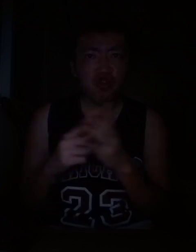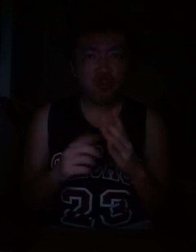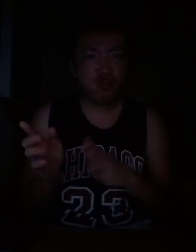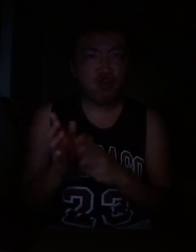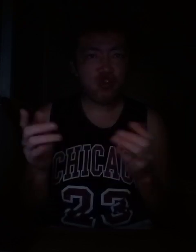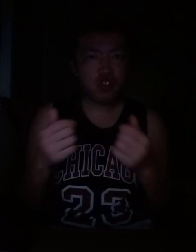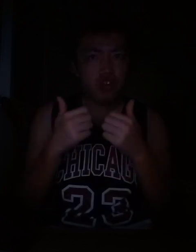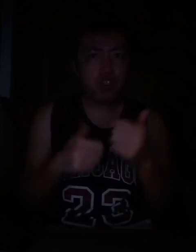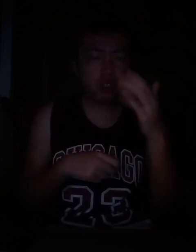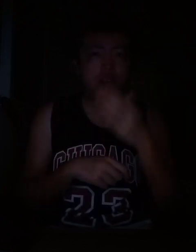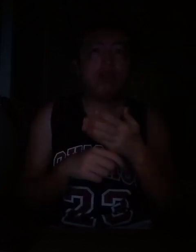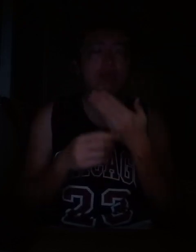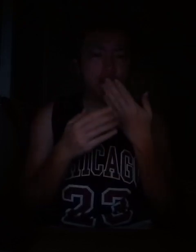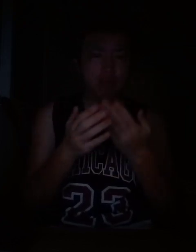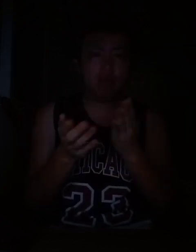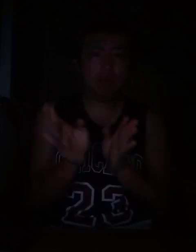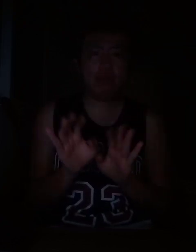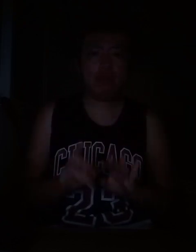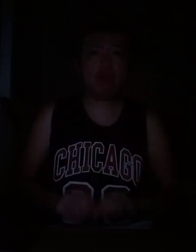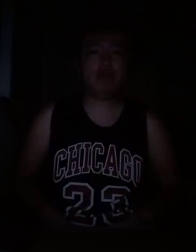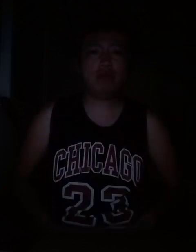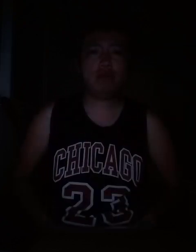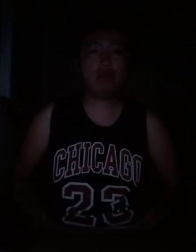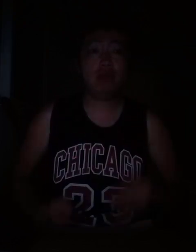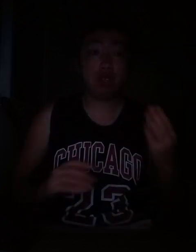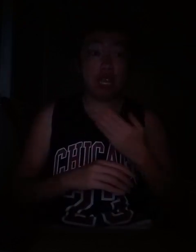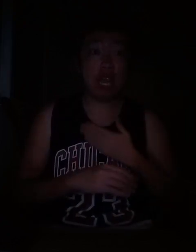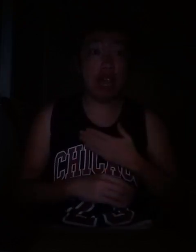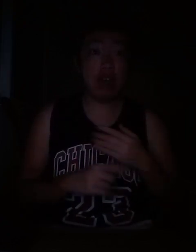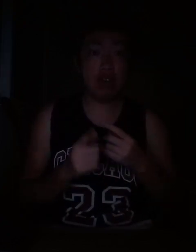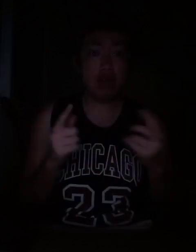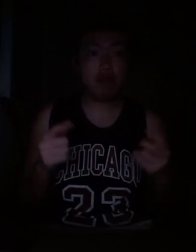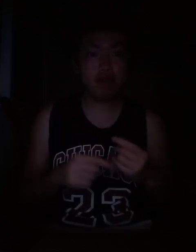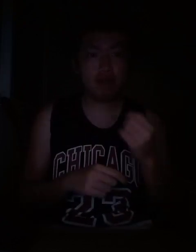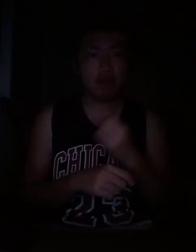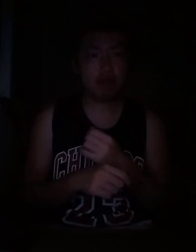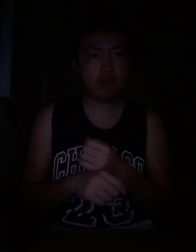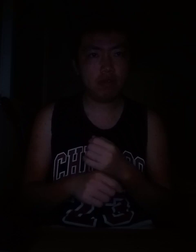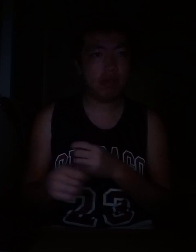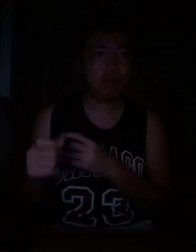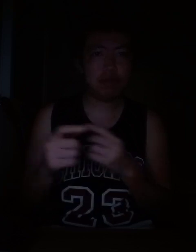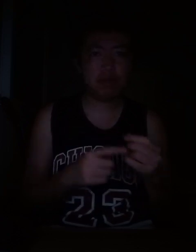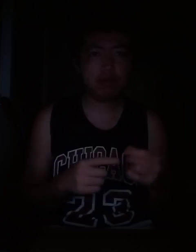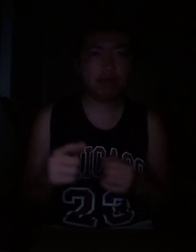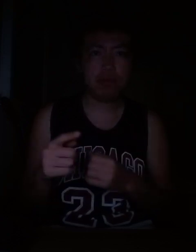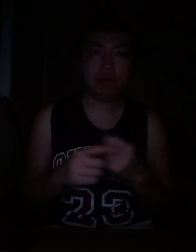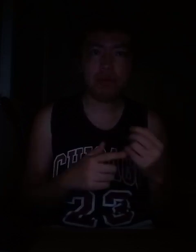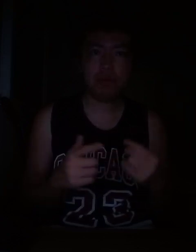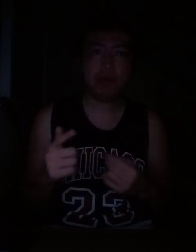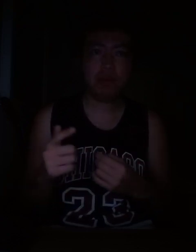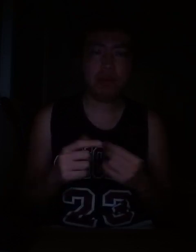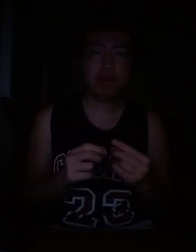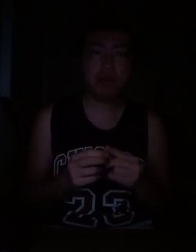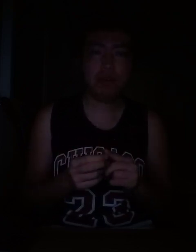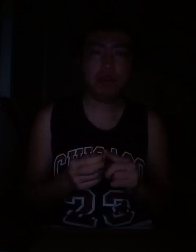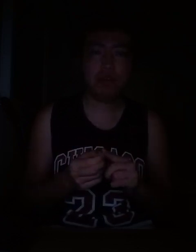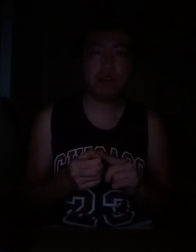최선을 다하라고 주문했습니다. 관계기관 신속한 상황 공유가 이루어질 수 있도록 해야